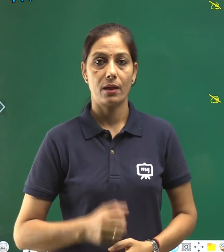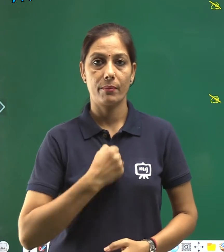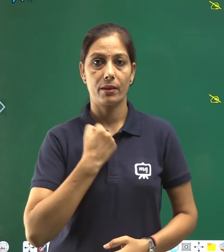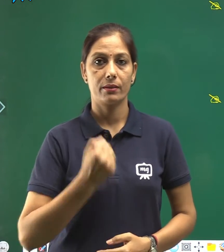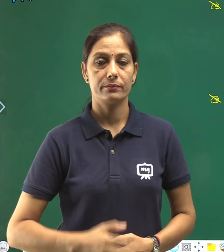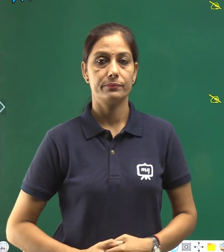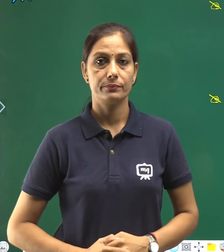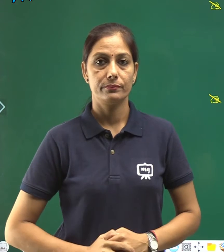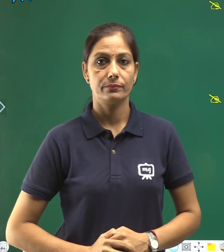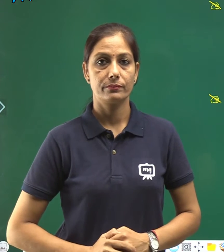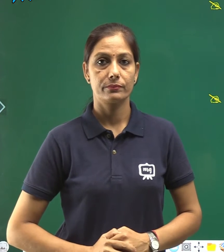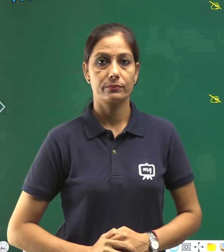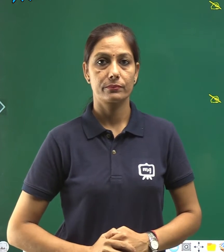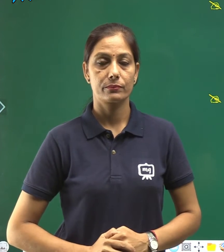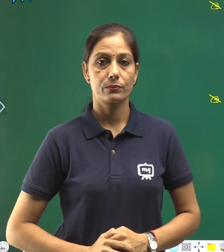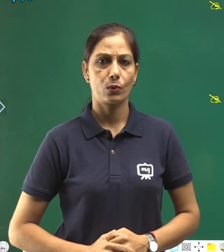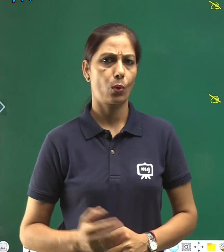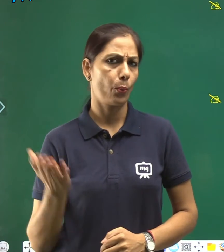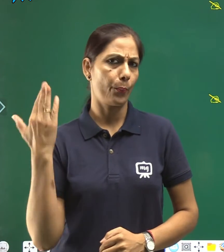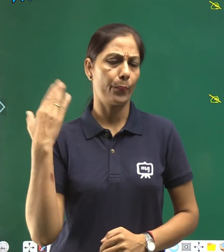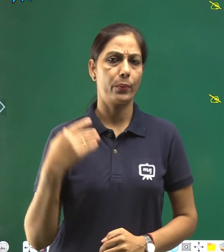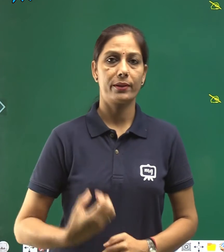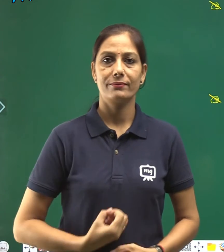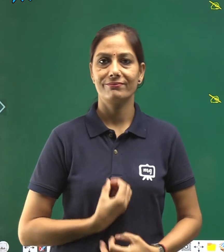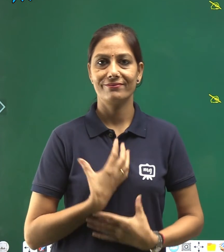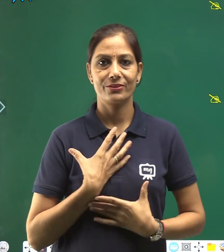हमें विगत सुख को